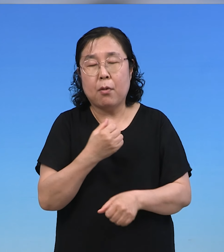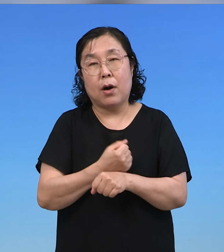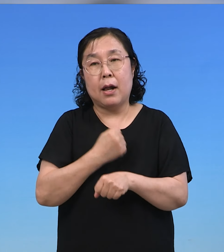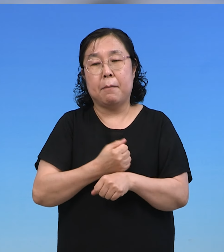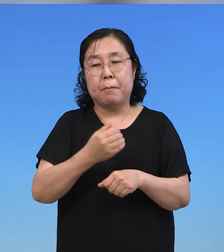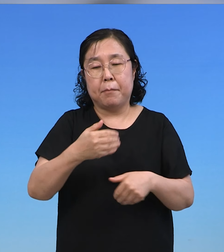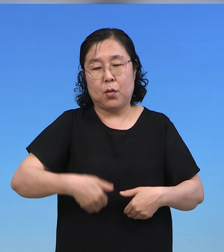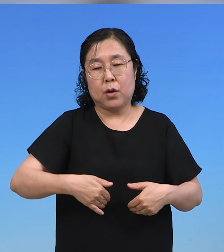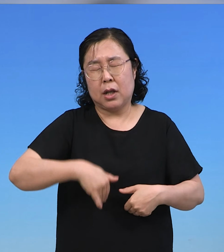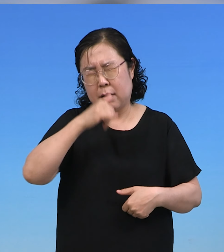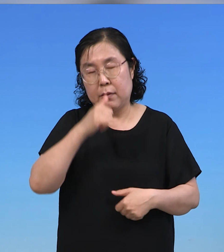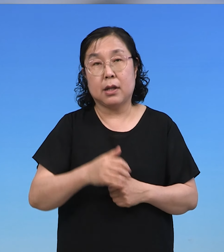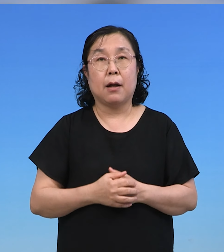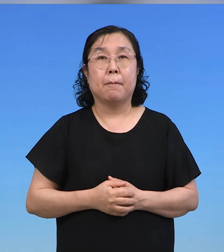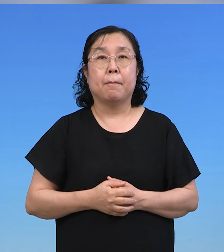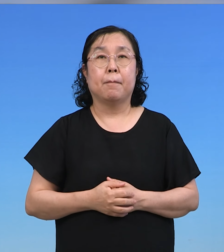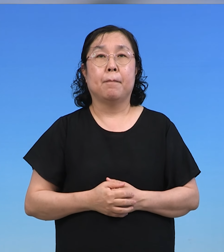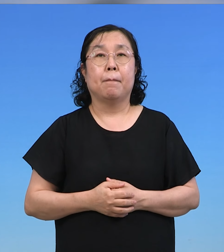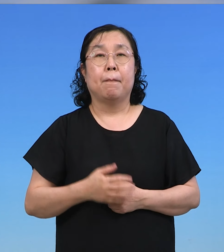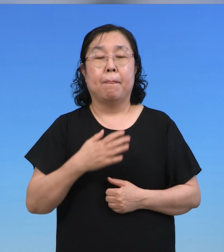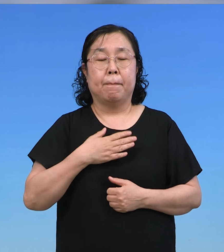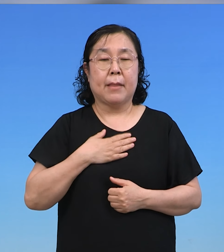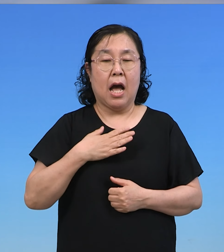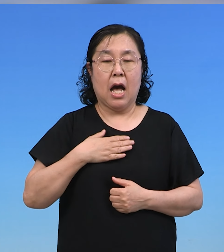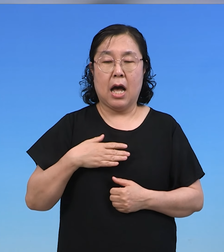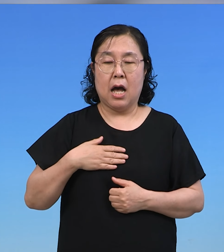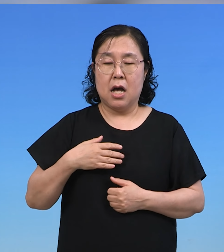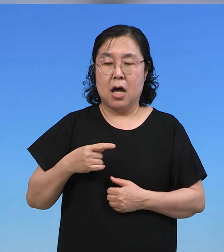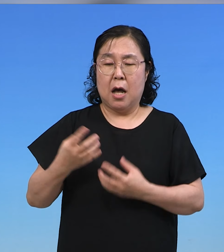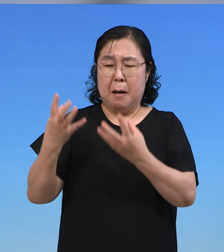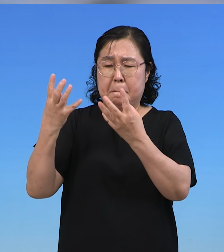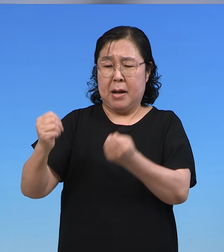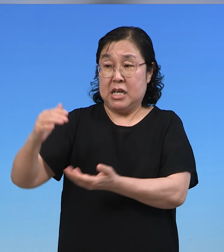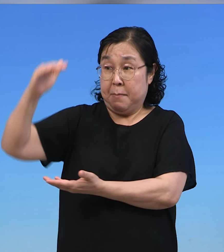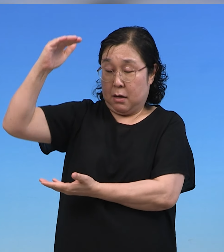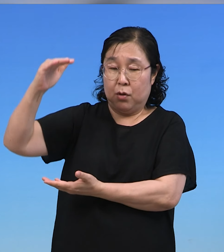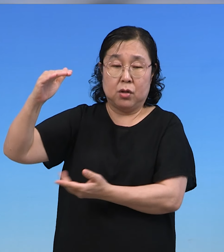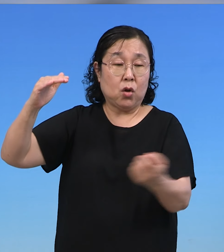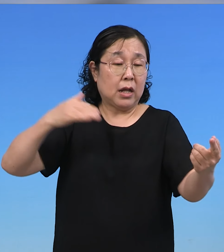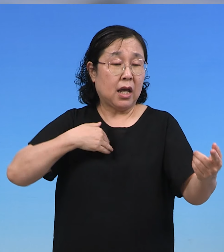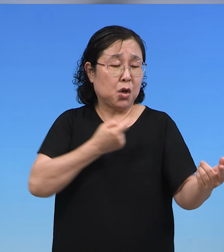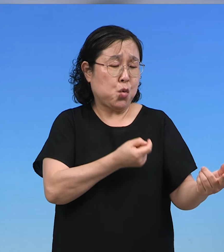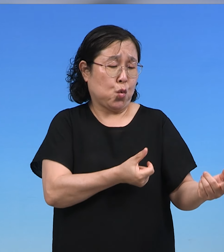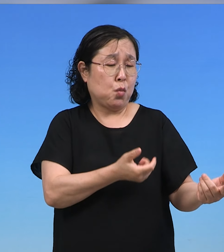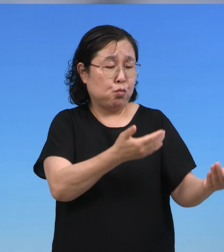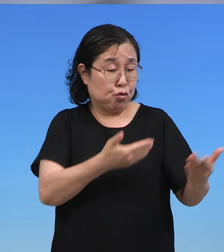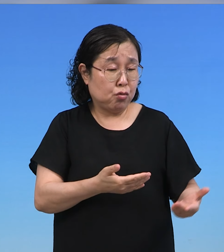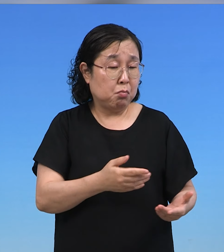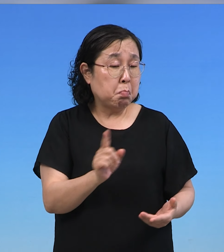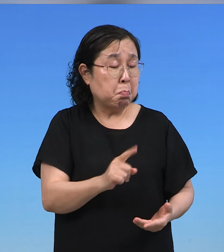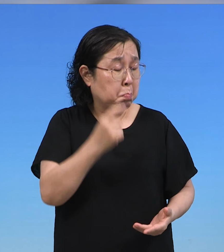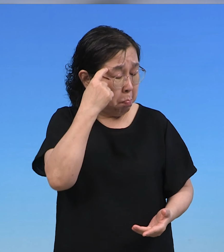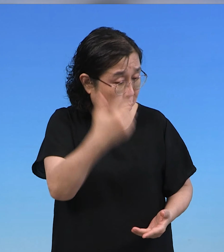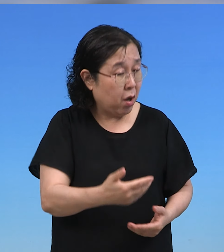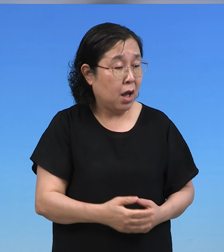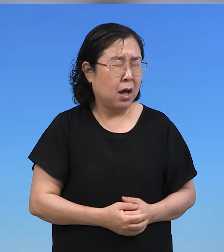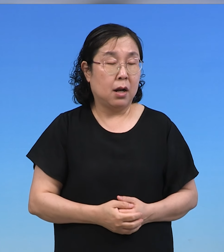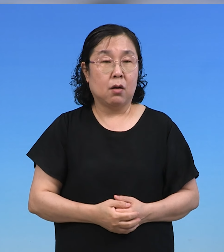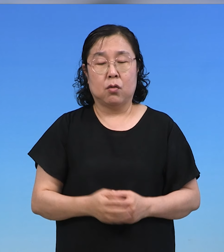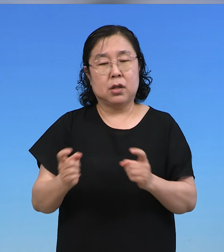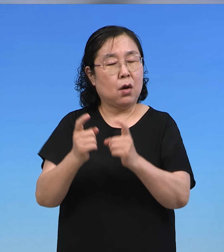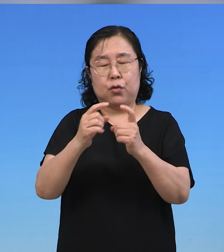말 하시면 안 됩니다. 난 이만큼 해주는데 도대체 당신 나한테 해주는 게 뭐야? 부부싸움 하면 그 꼭